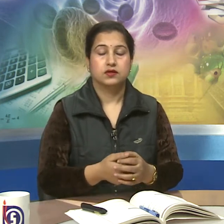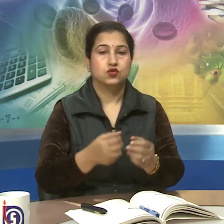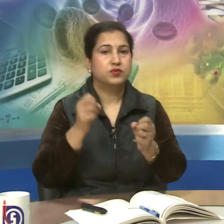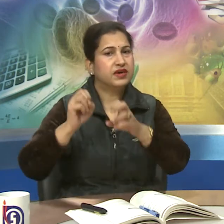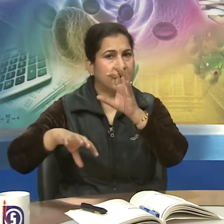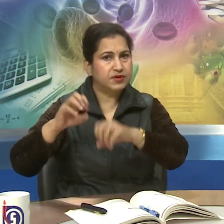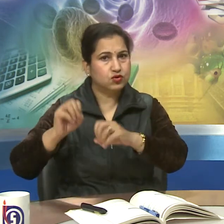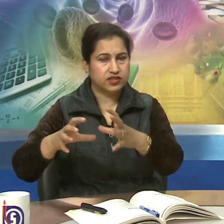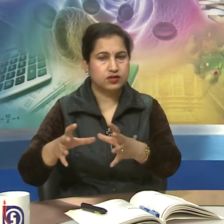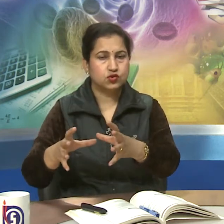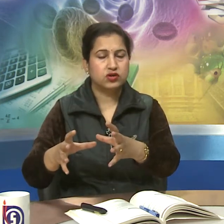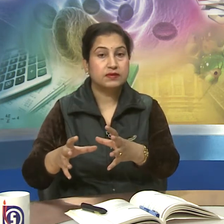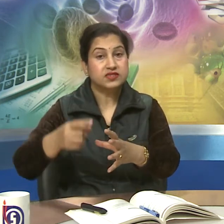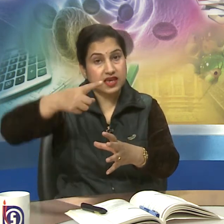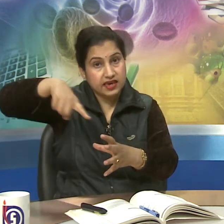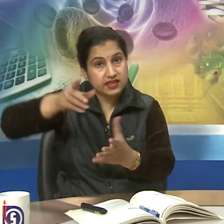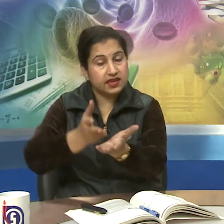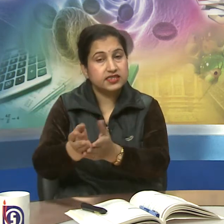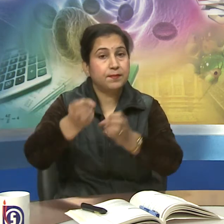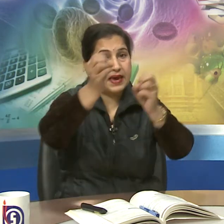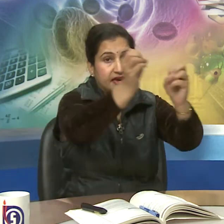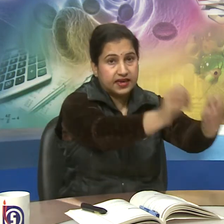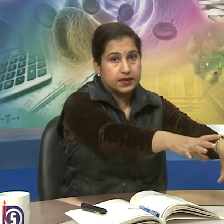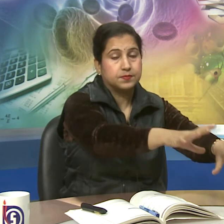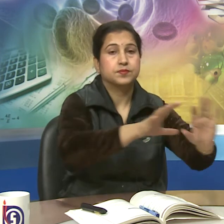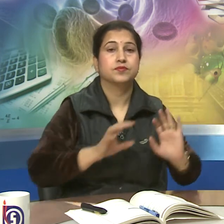कि जो भी गार्बेज होता है उसको गर्म सही तरीके से फेंकते